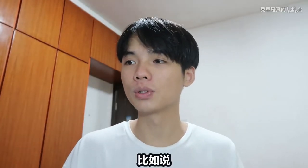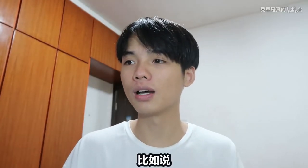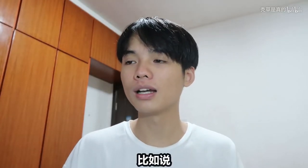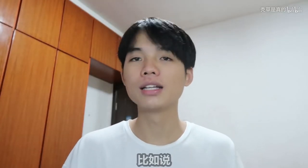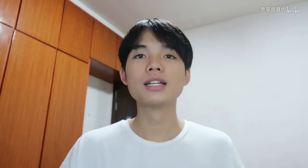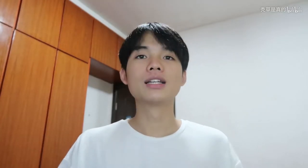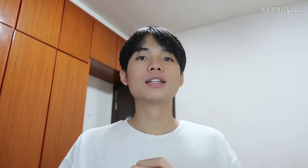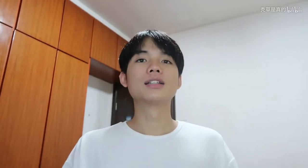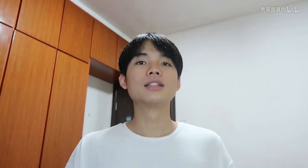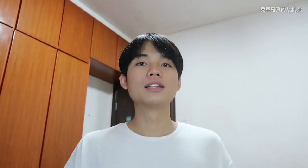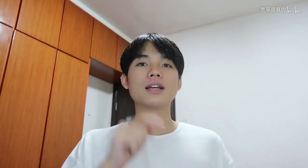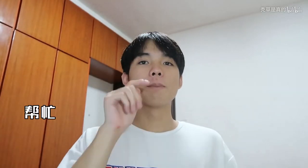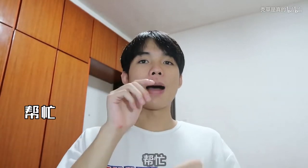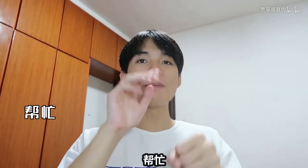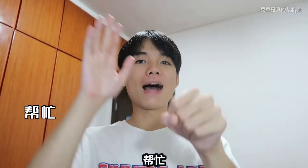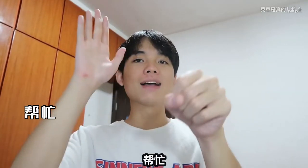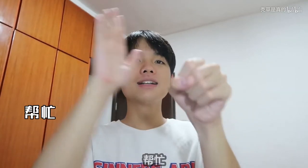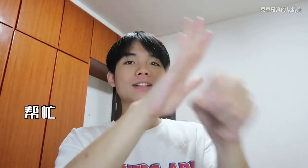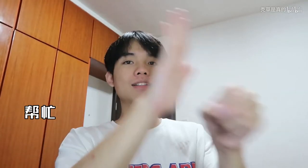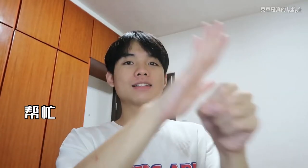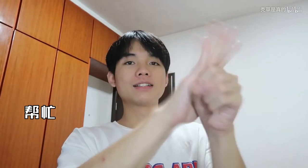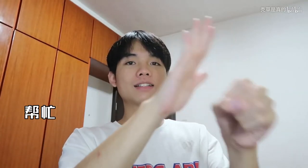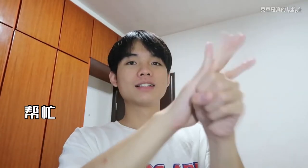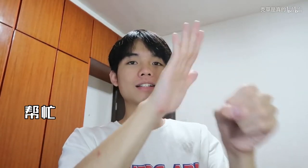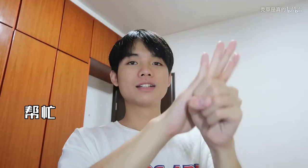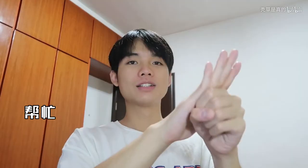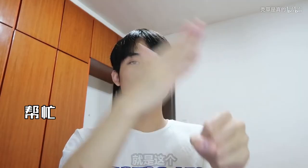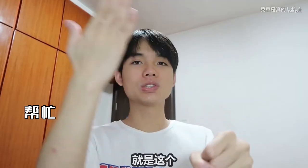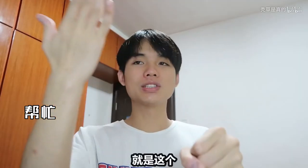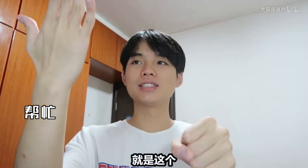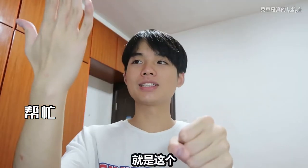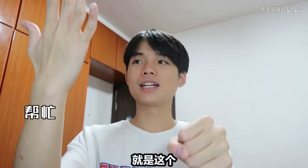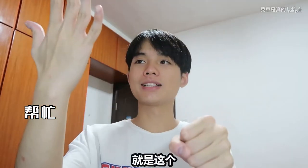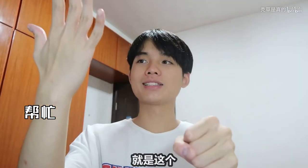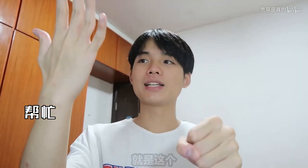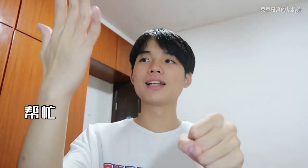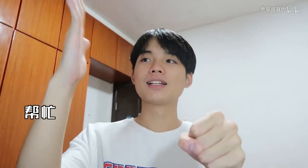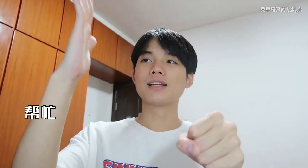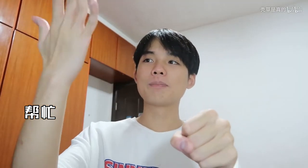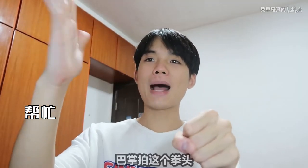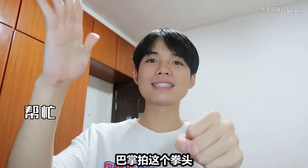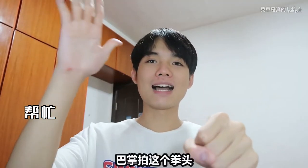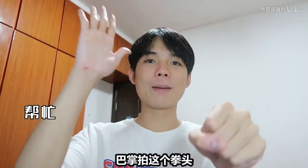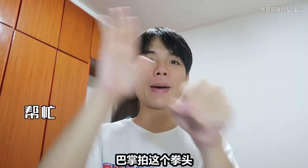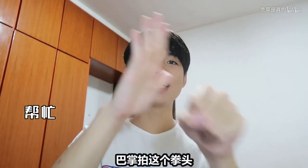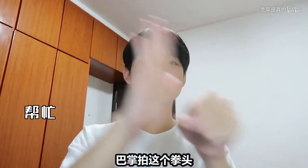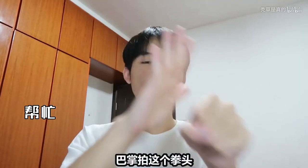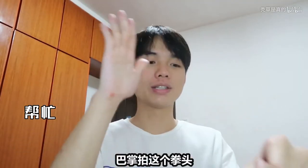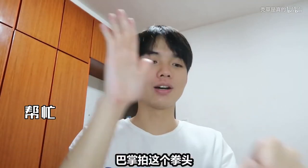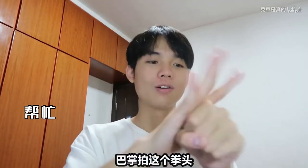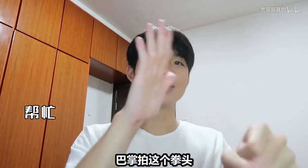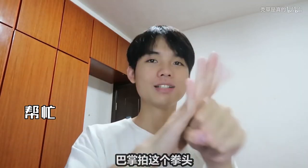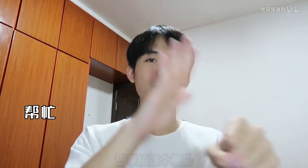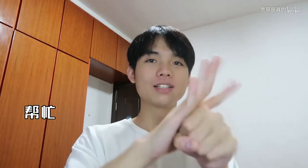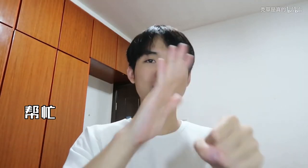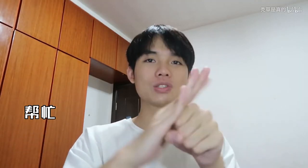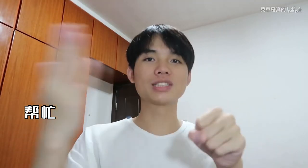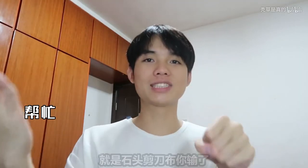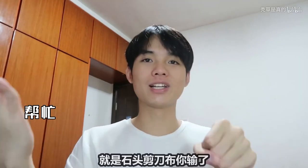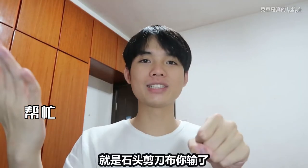说帮忙，就是这个巴掌啊，拍这个拳头，就是石头